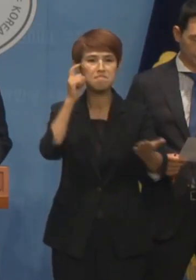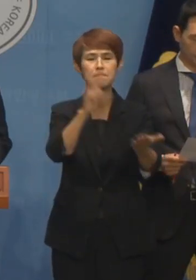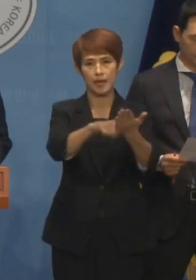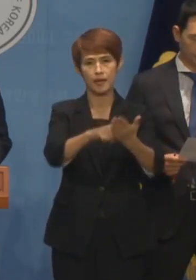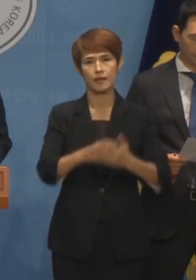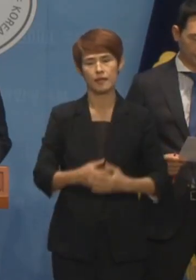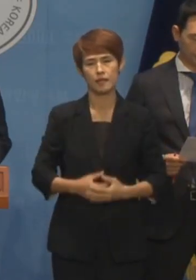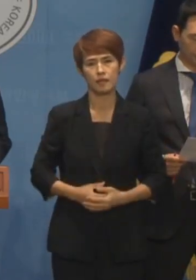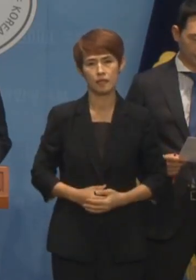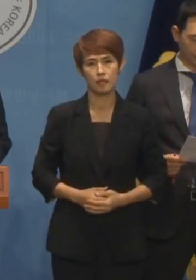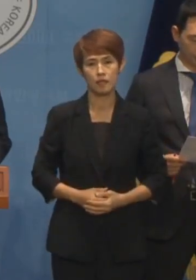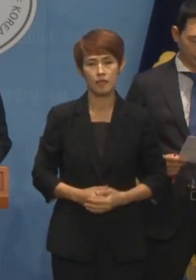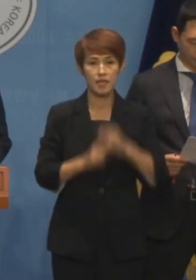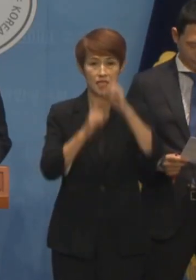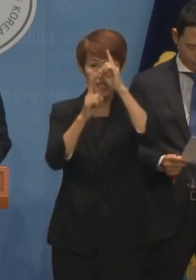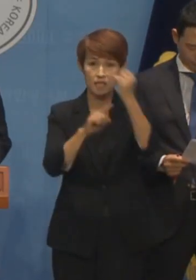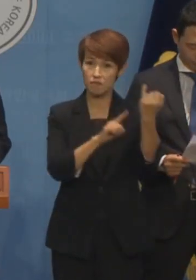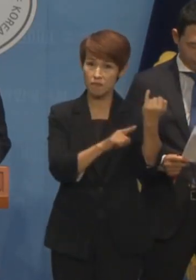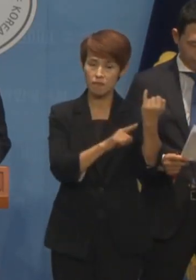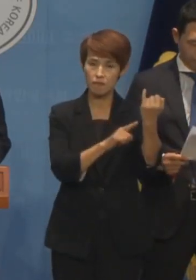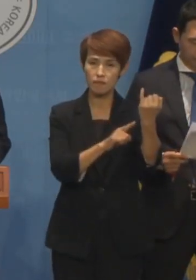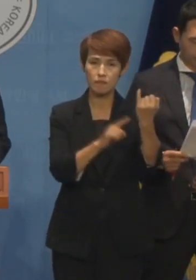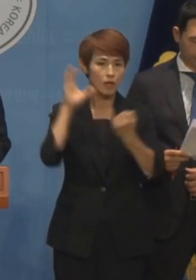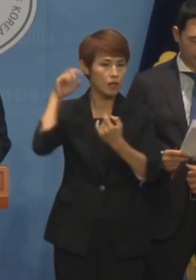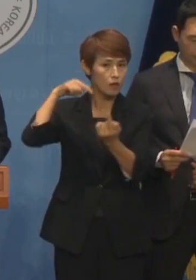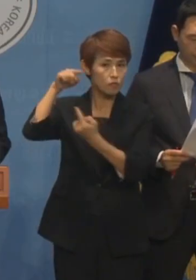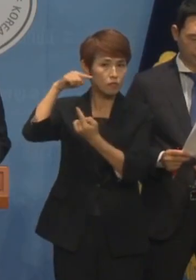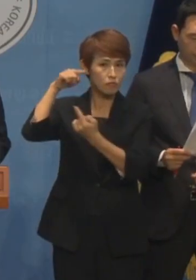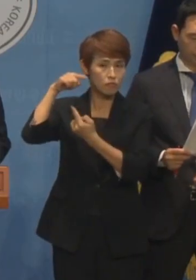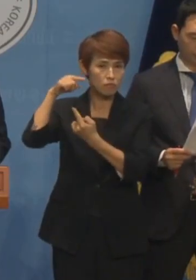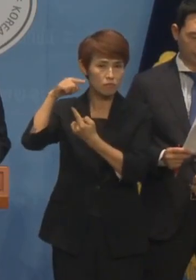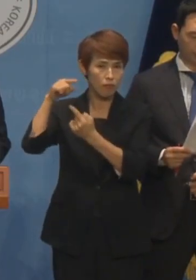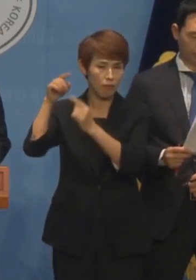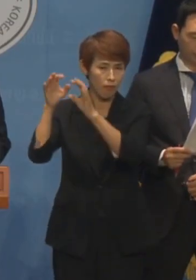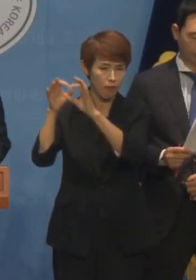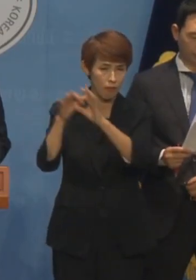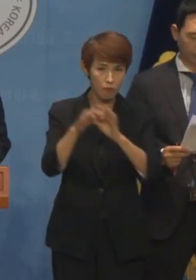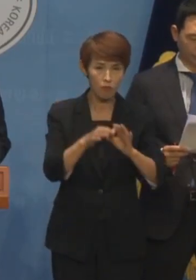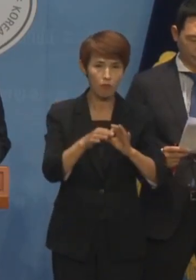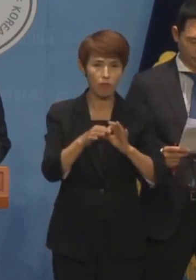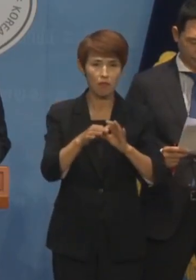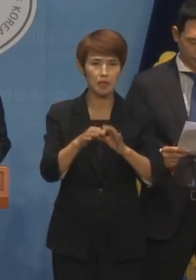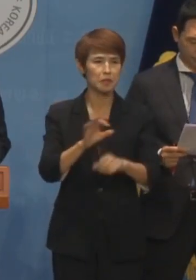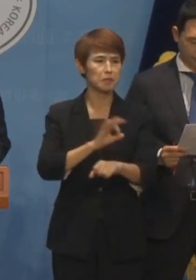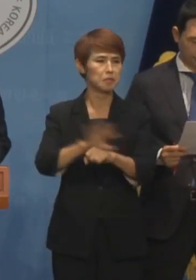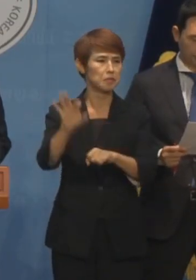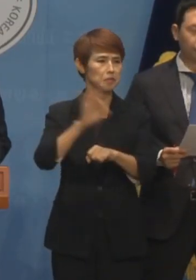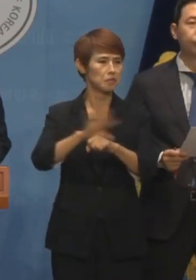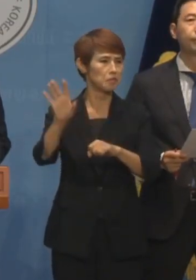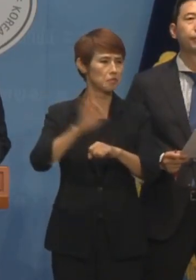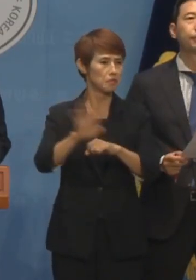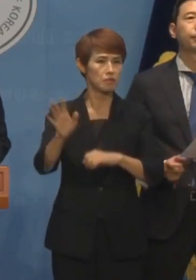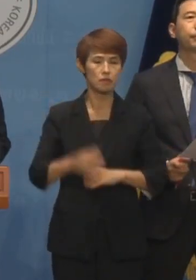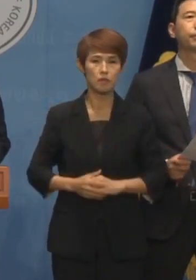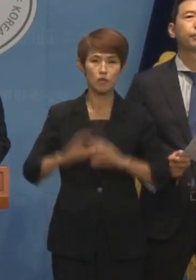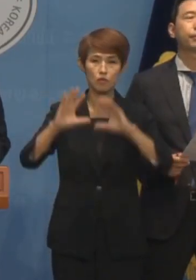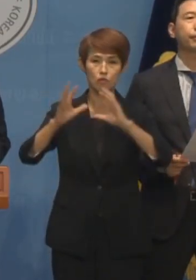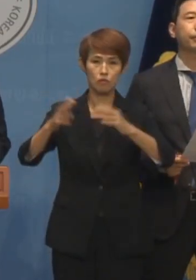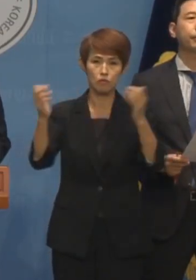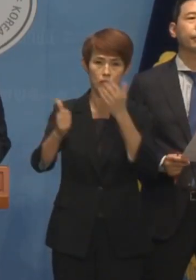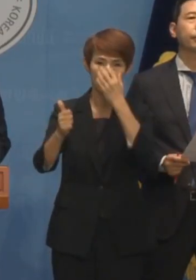확인됐다. 이진숙 후보자는 청문회가 진행되는 내내 불성실함을 넘어 국회를